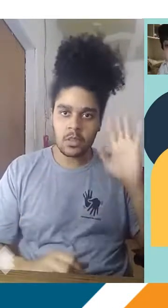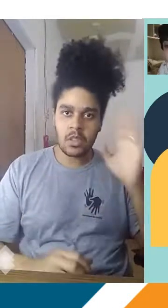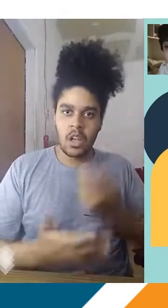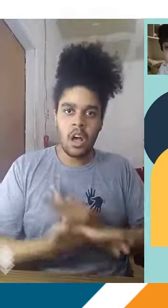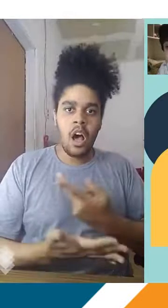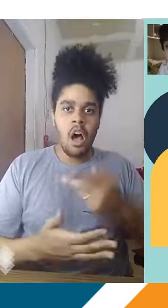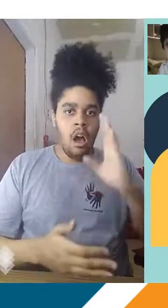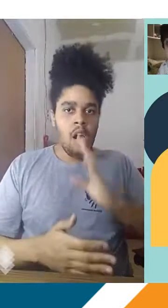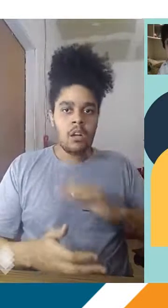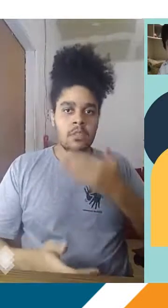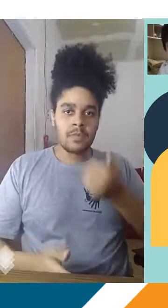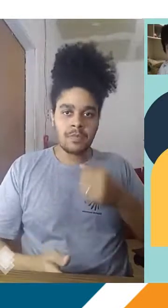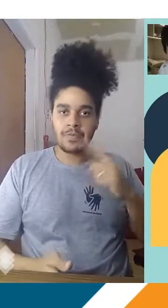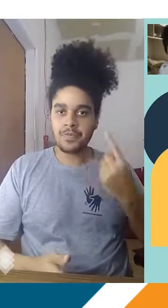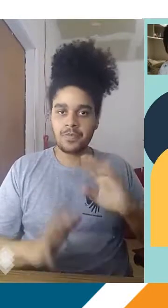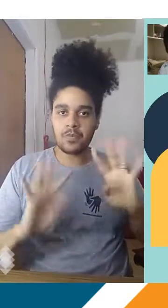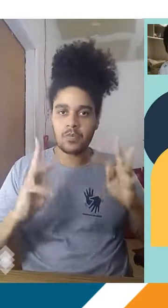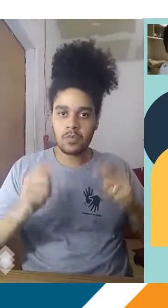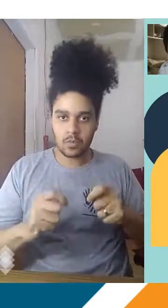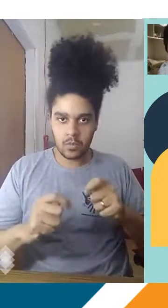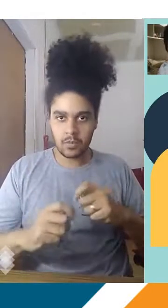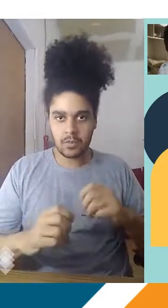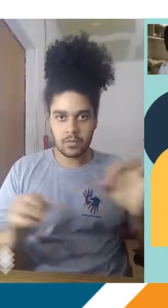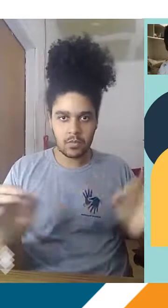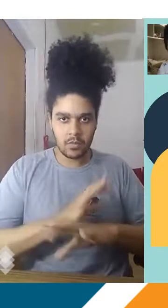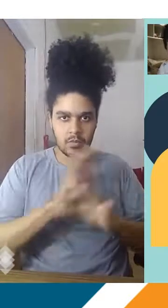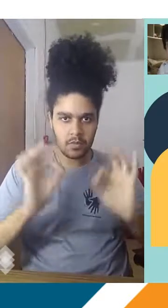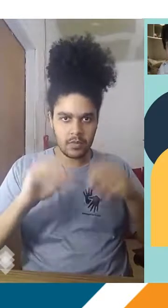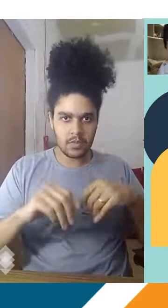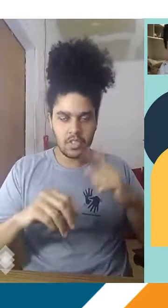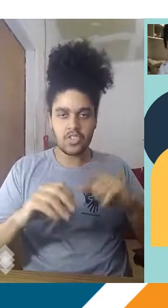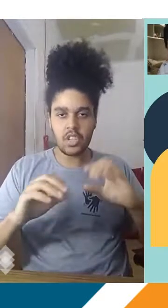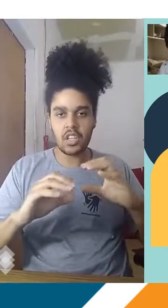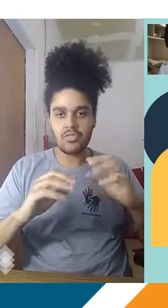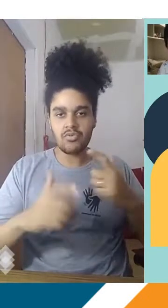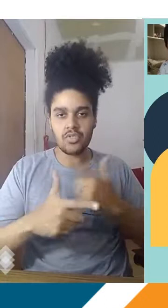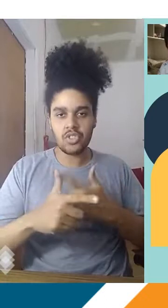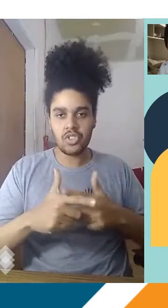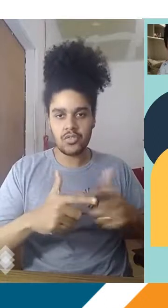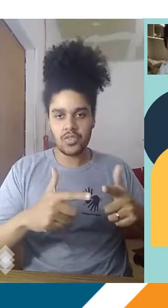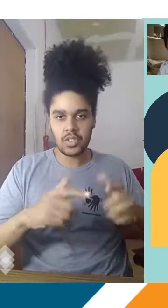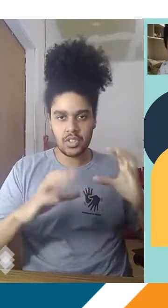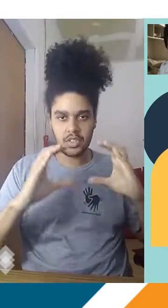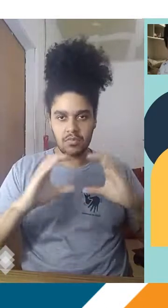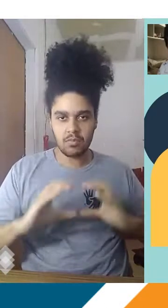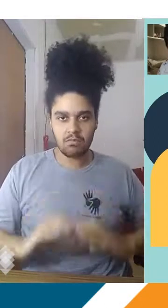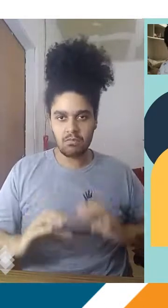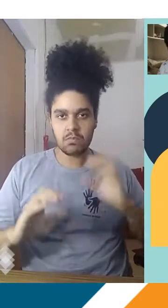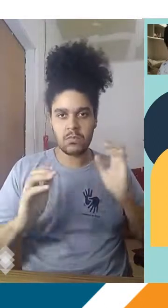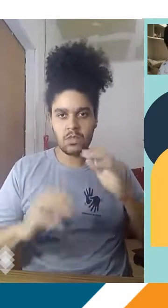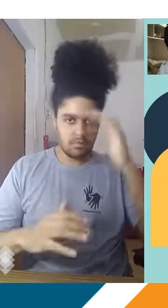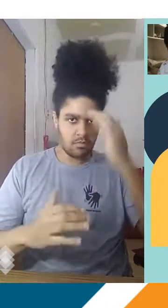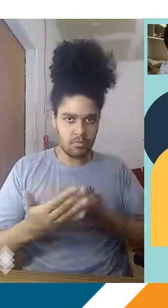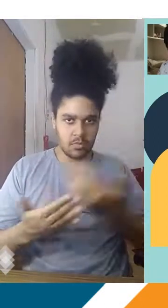e, consequentemente, um Brasil melhor para todos nós. Uma conclusão final, reparem que aqui a gente divide o texto de novo em princípio